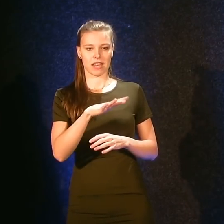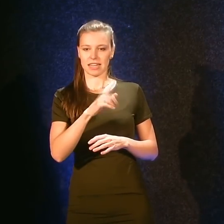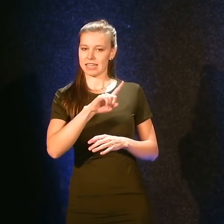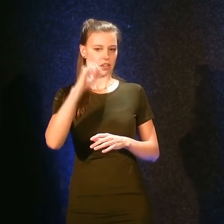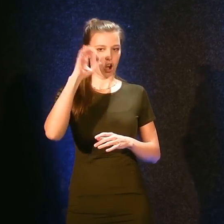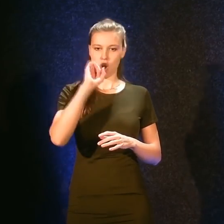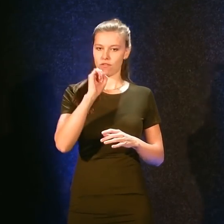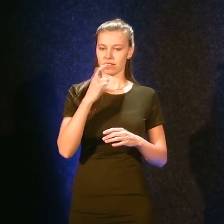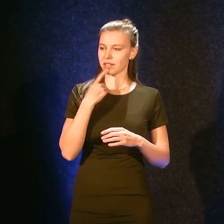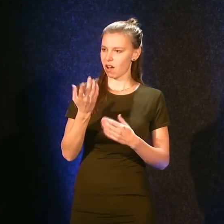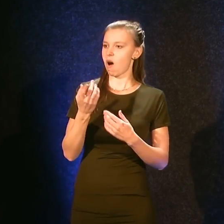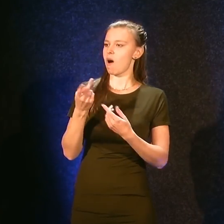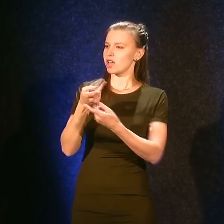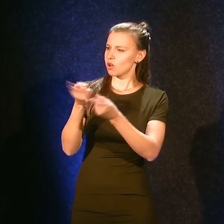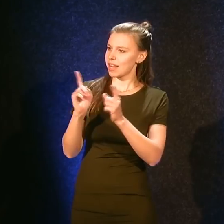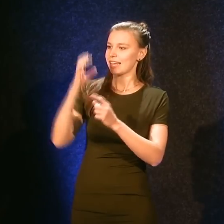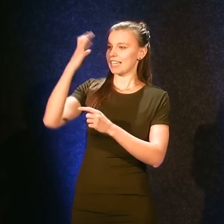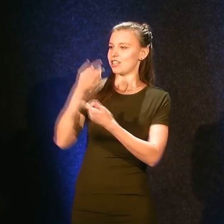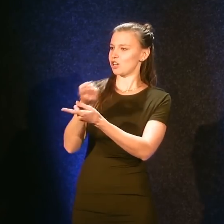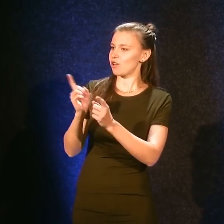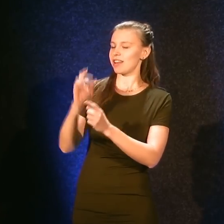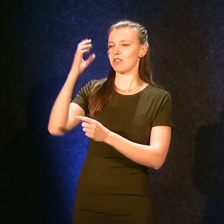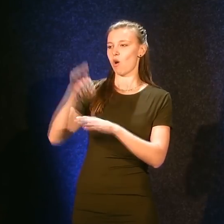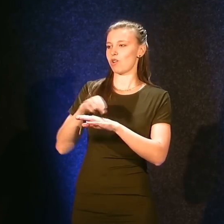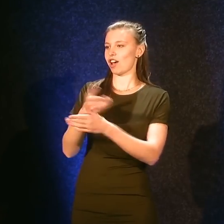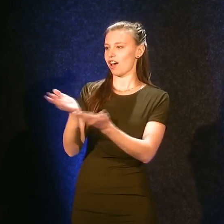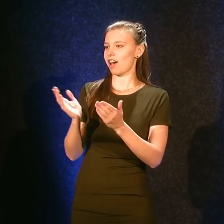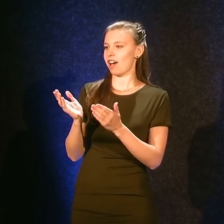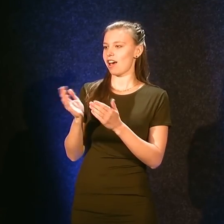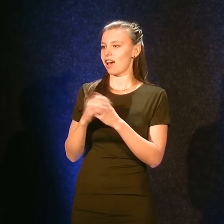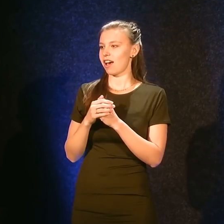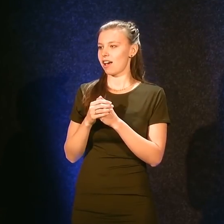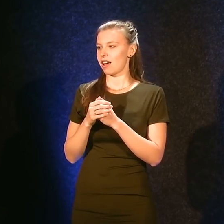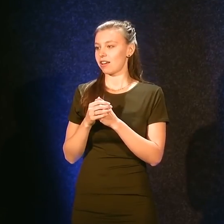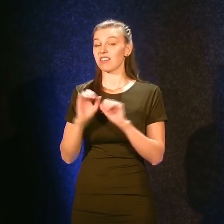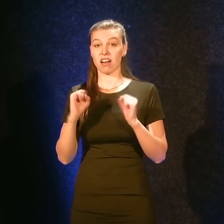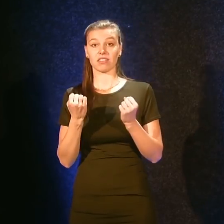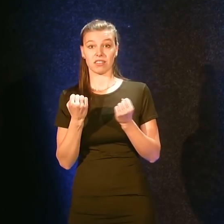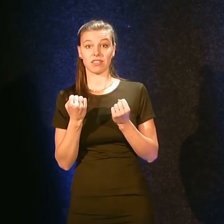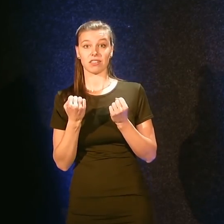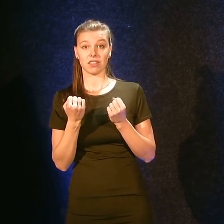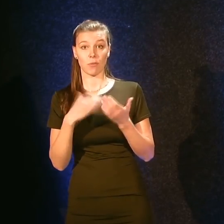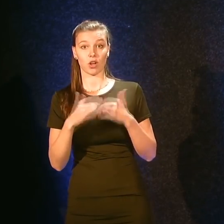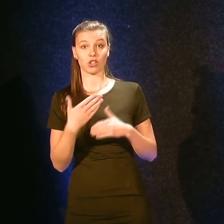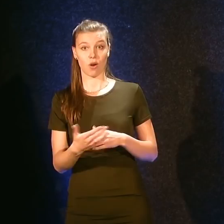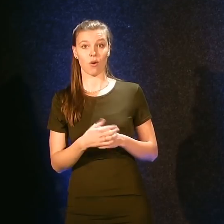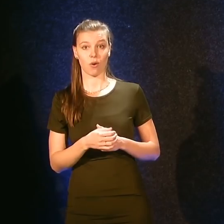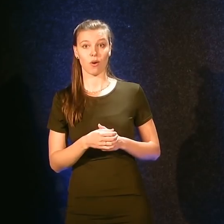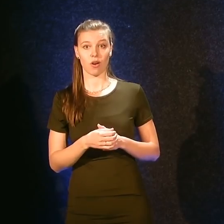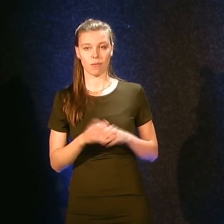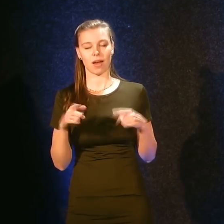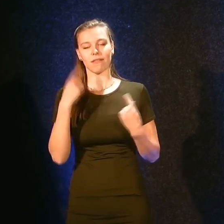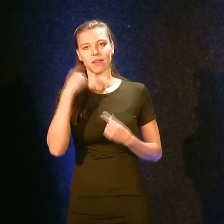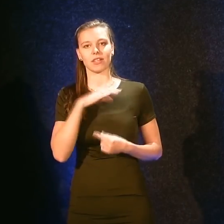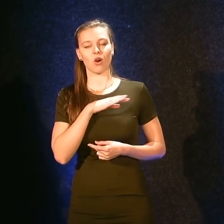het niet, hoor. Voor mezelf. Maar dit is belangrijk, wat jullie doen. Dat kan echt. Hoewel we ook weten dat er